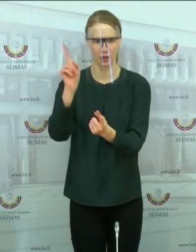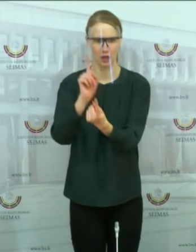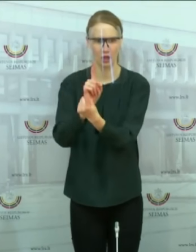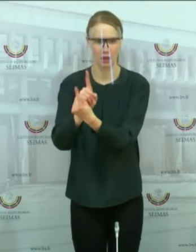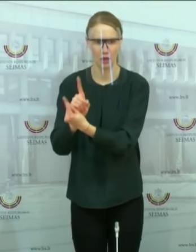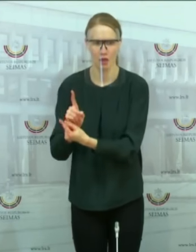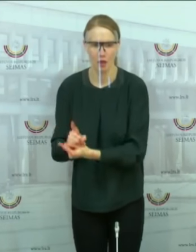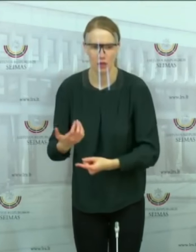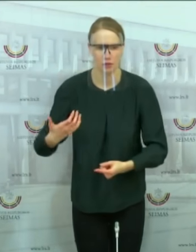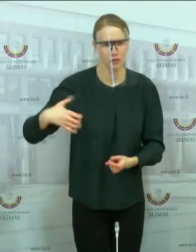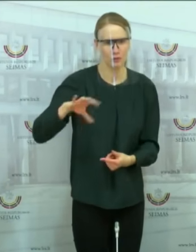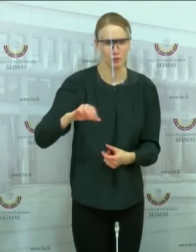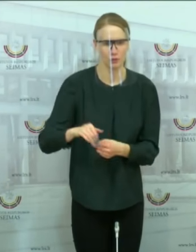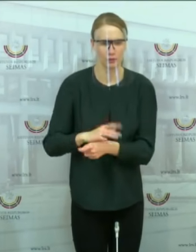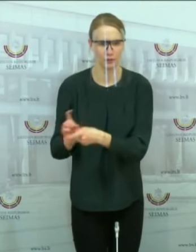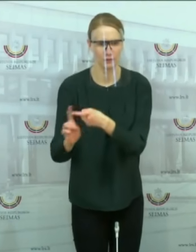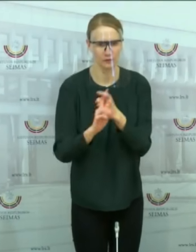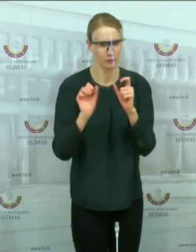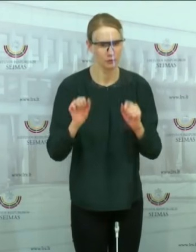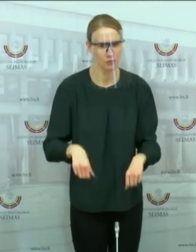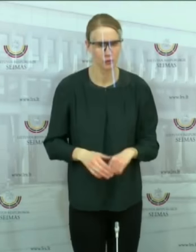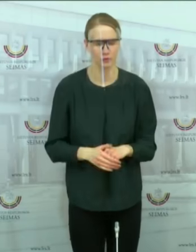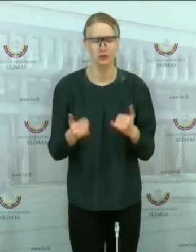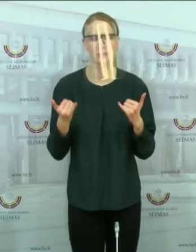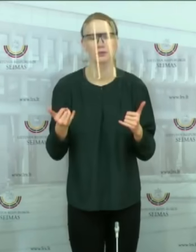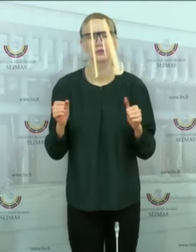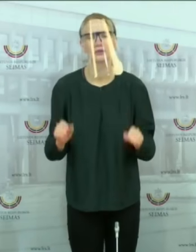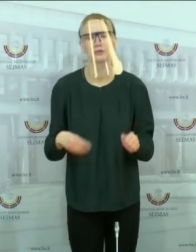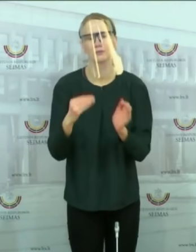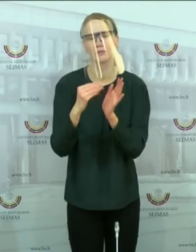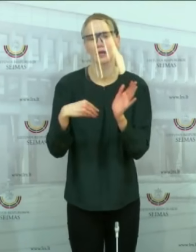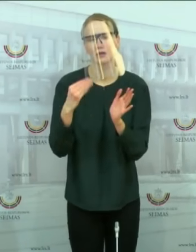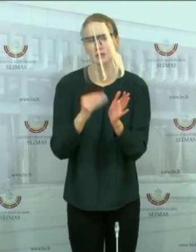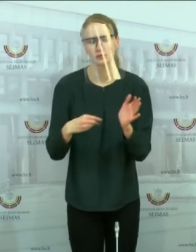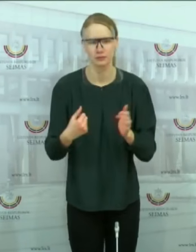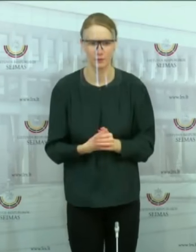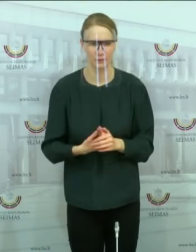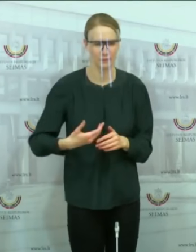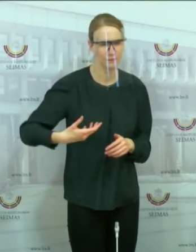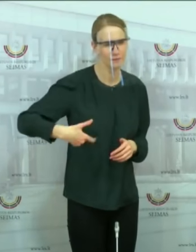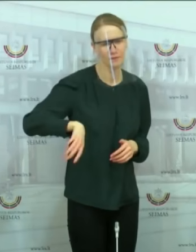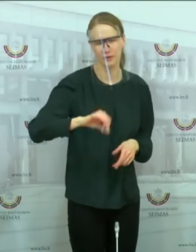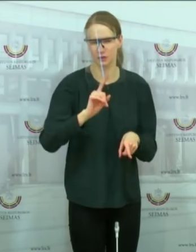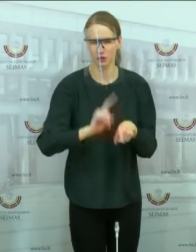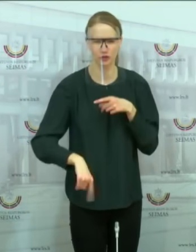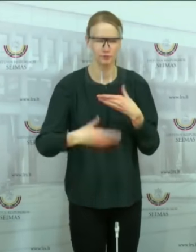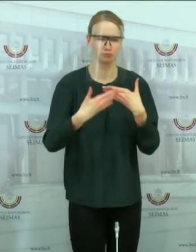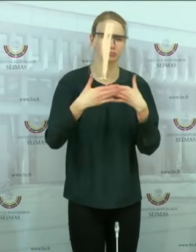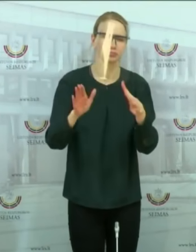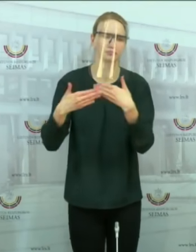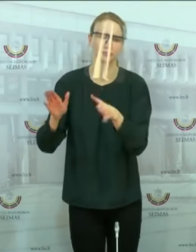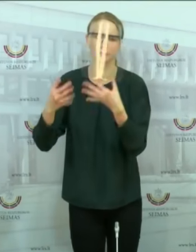daugiau žmonių. Aš galiu tik pakartoti dar kartą, kad neįmanoma visko atidaryti, nes tai